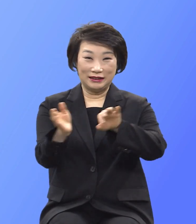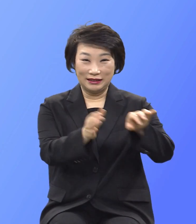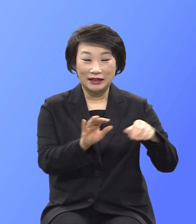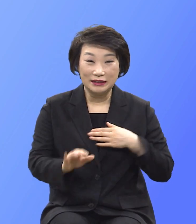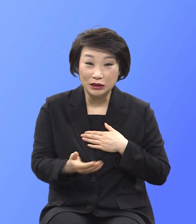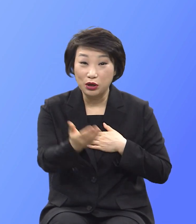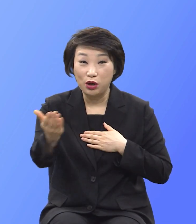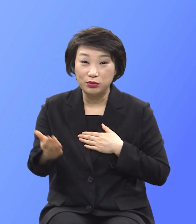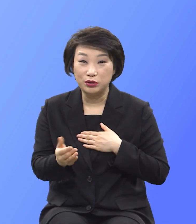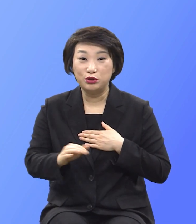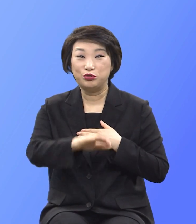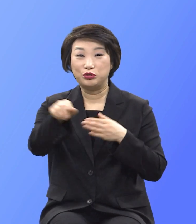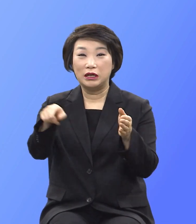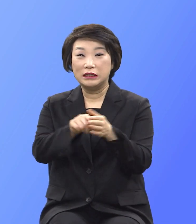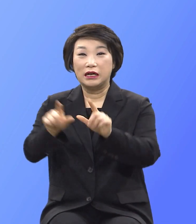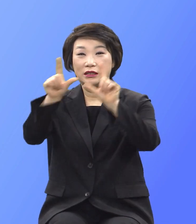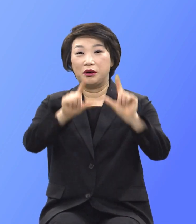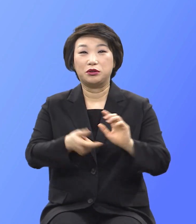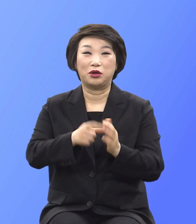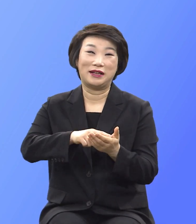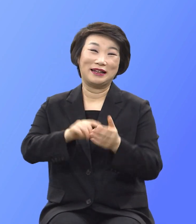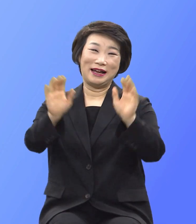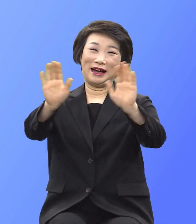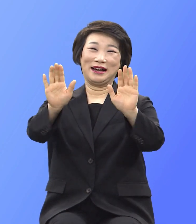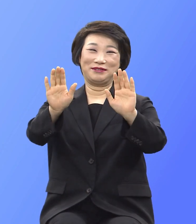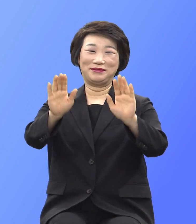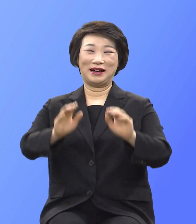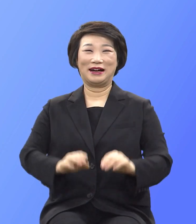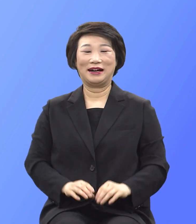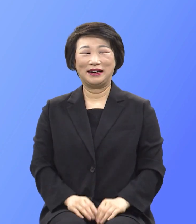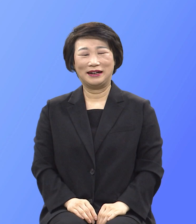여러분 우리 신앙생활은 적당히가 아니요